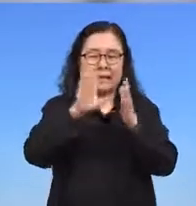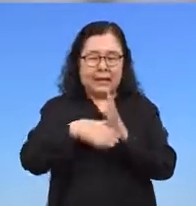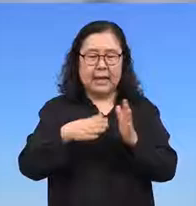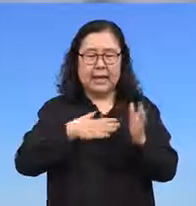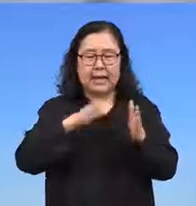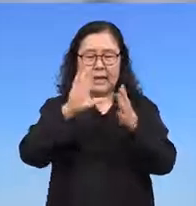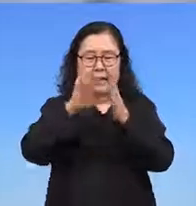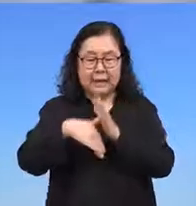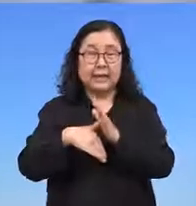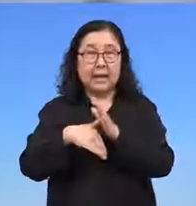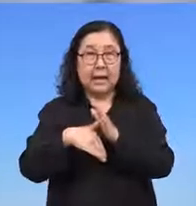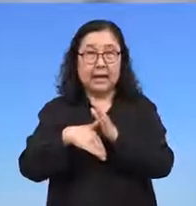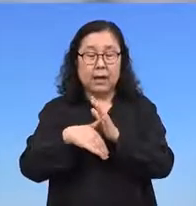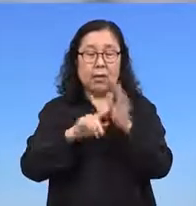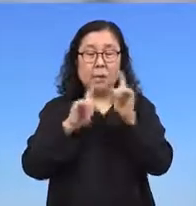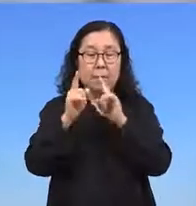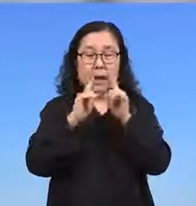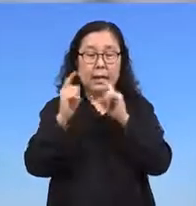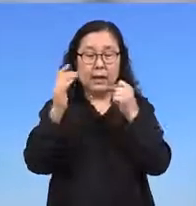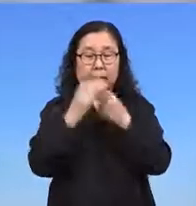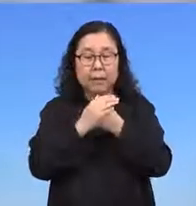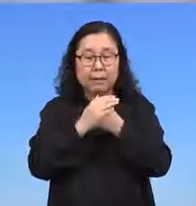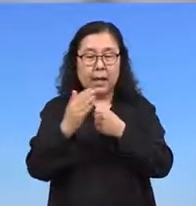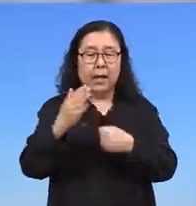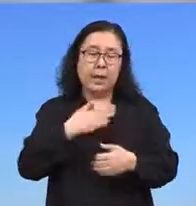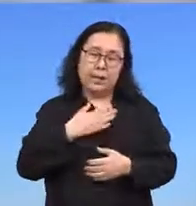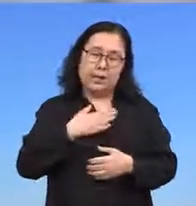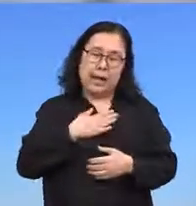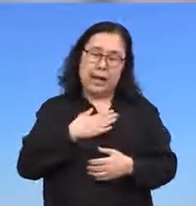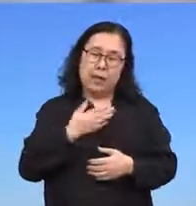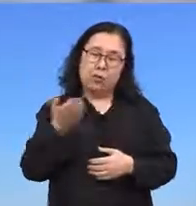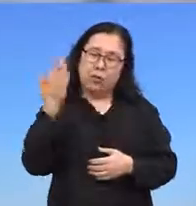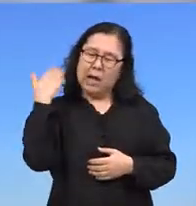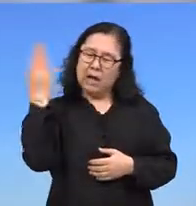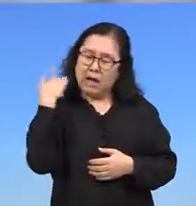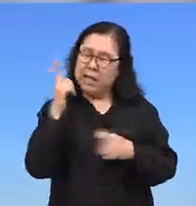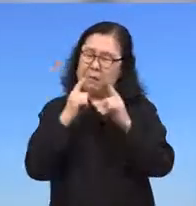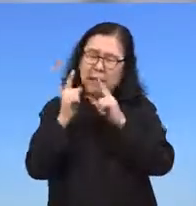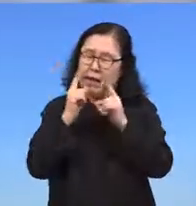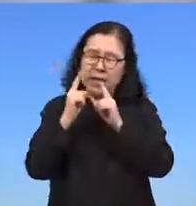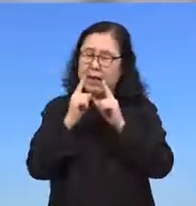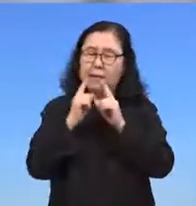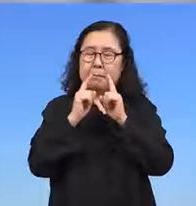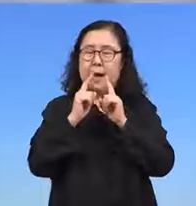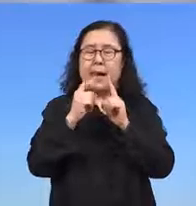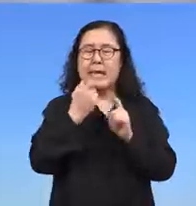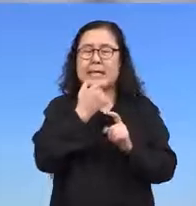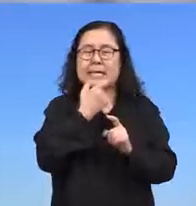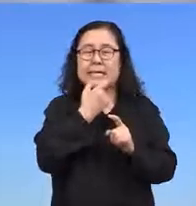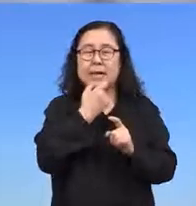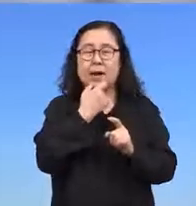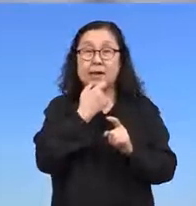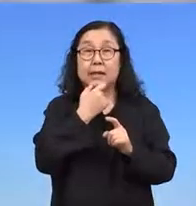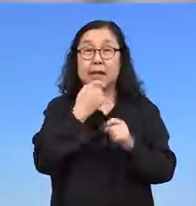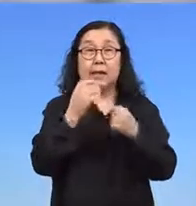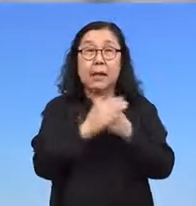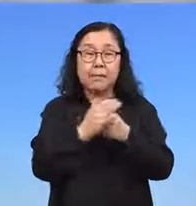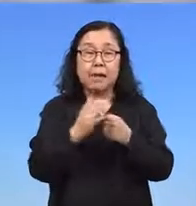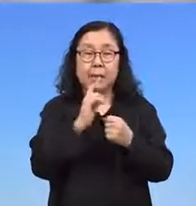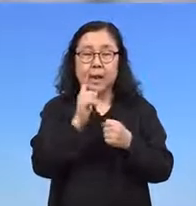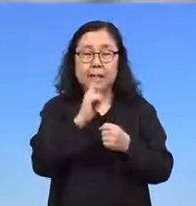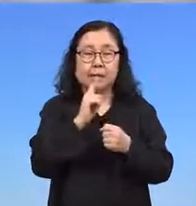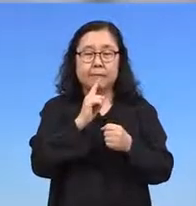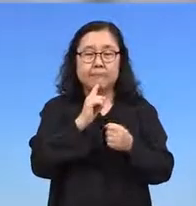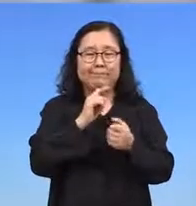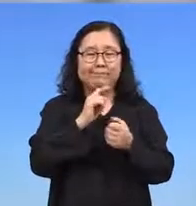그래가지고 라떼 커피 싫어한다 그래요. 저는 요새 우리 때는 말이야 라떼를 잘 안 쓰고